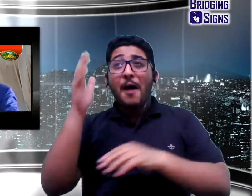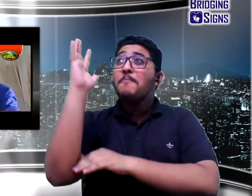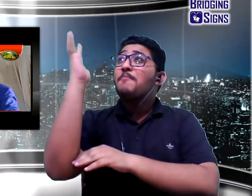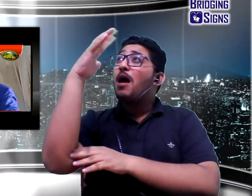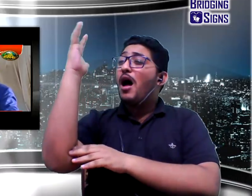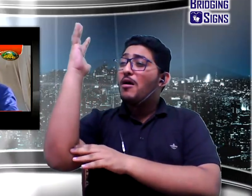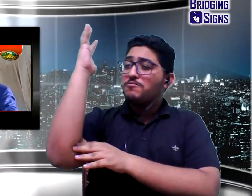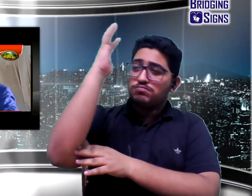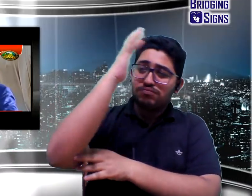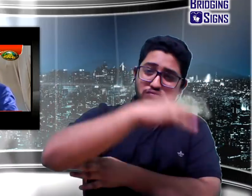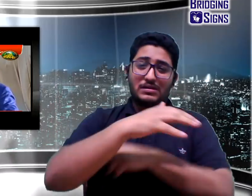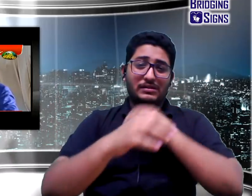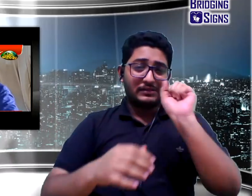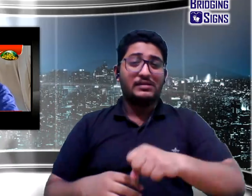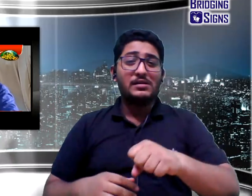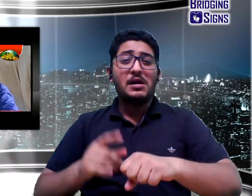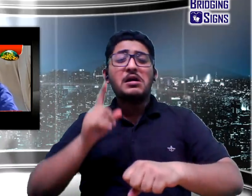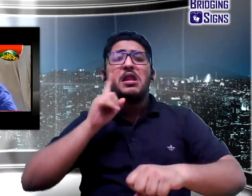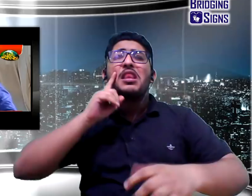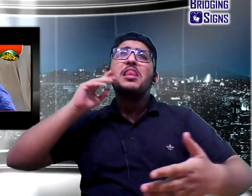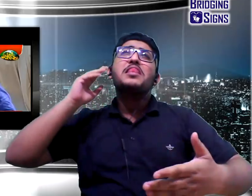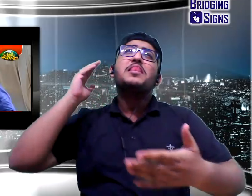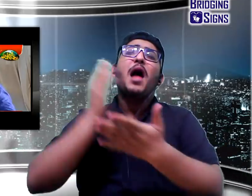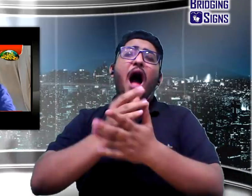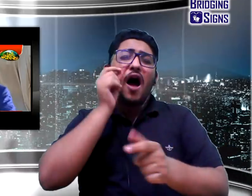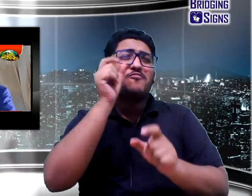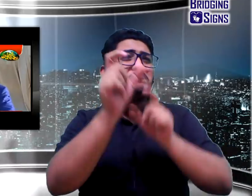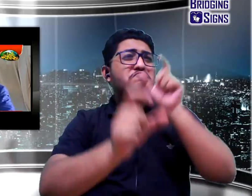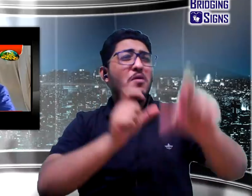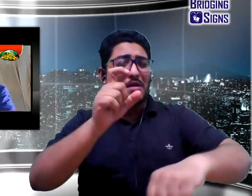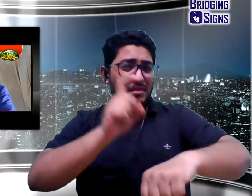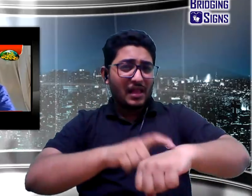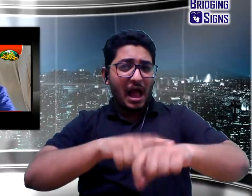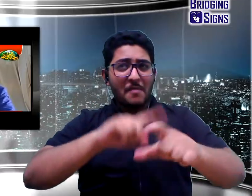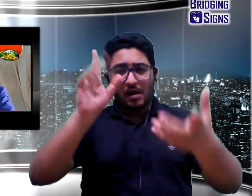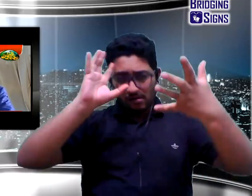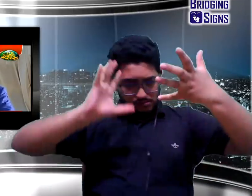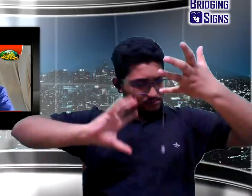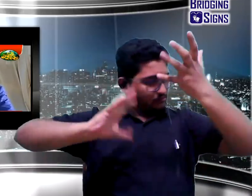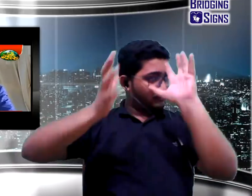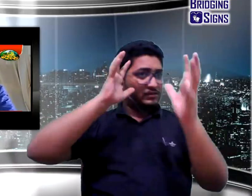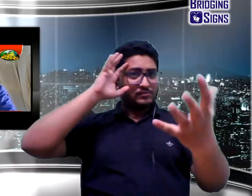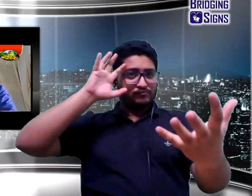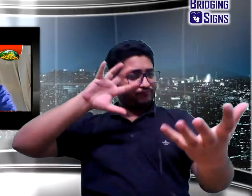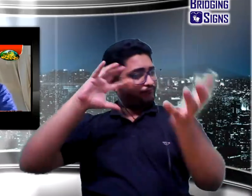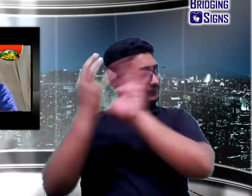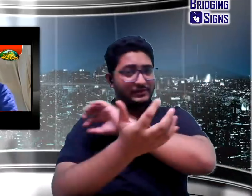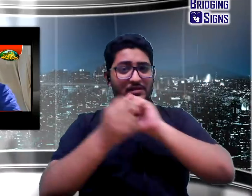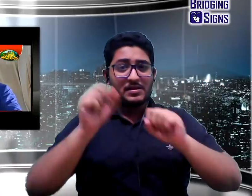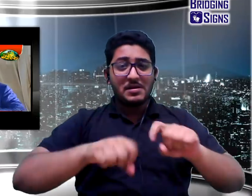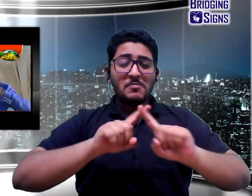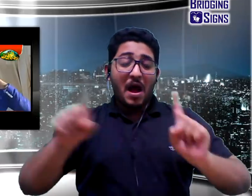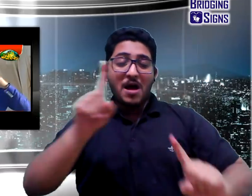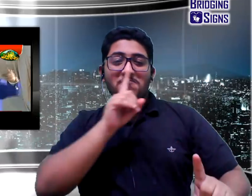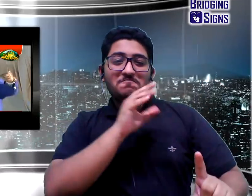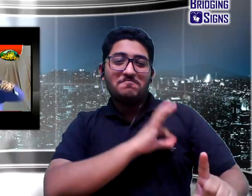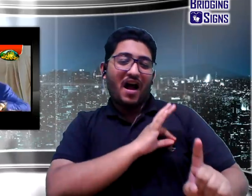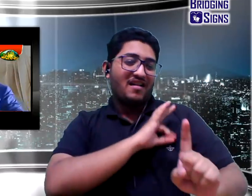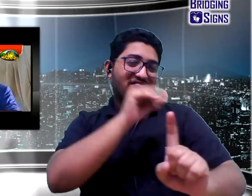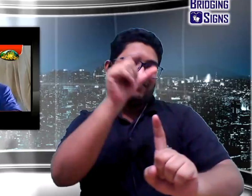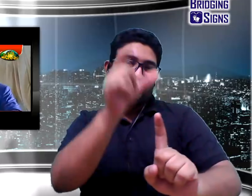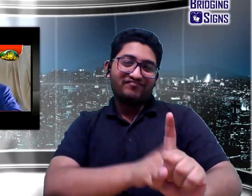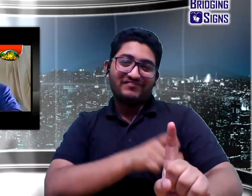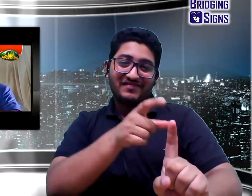झुक जाया करते हैं, अक्सर दुनिया के लोग समय में चक्कर खाया करते हैं, पर कुछ इमरान खान